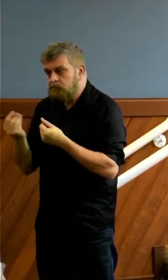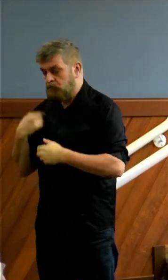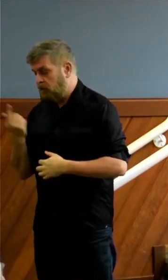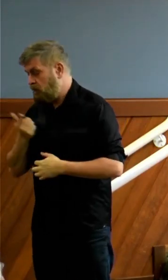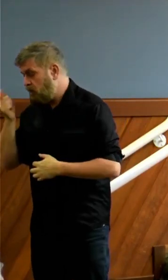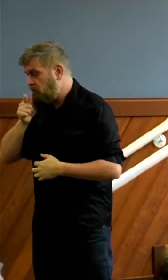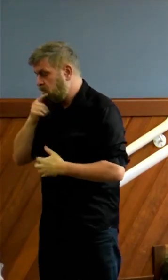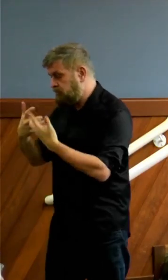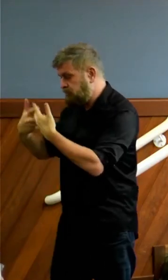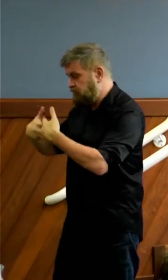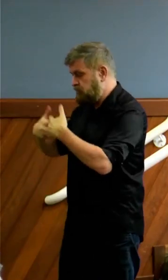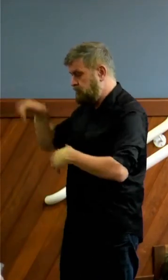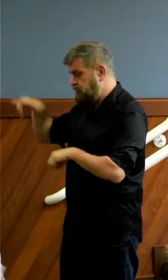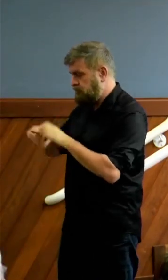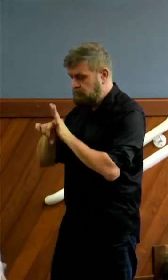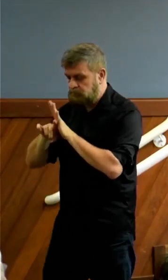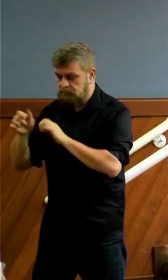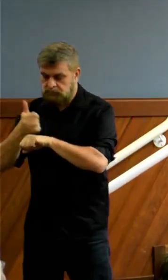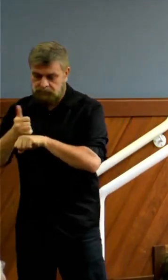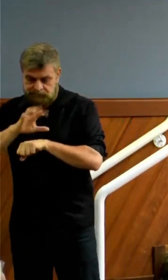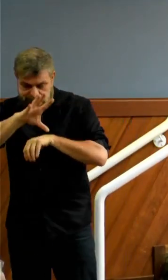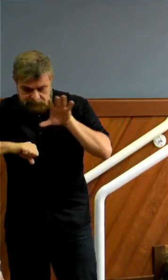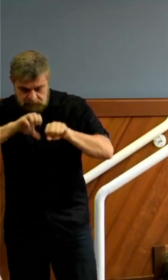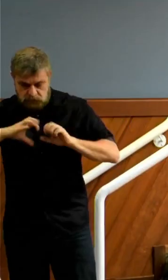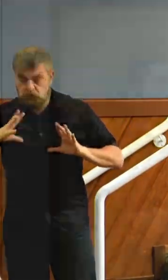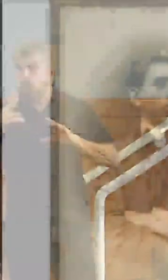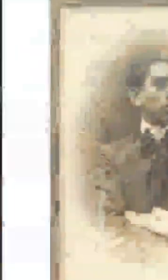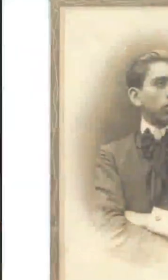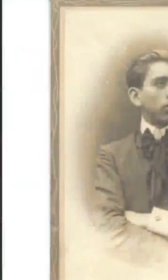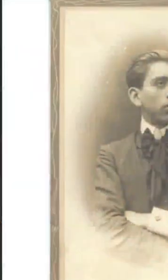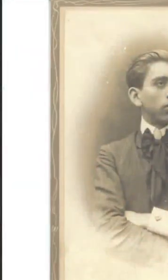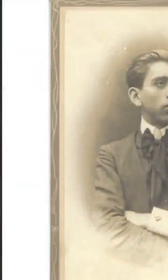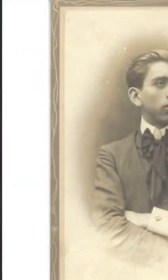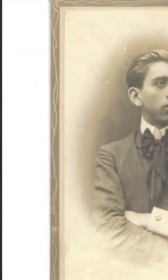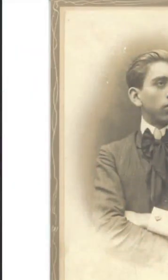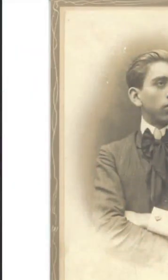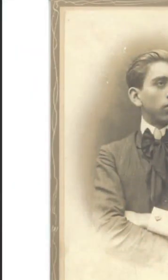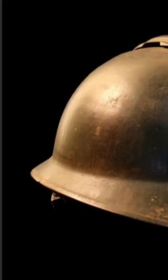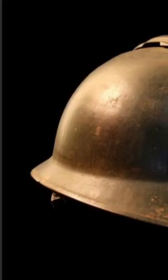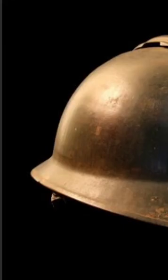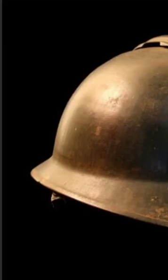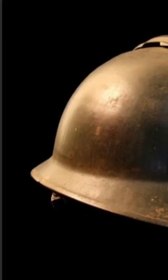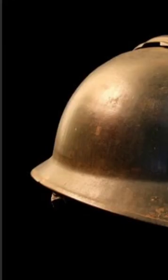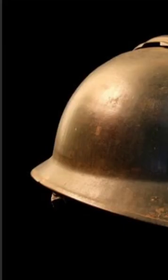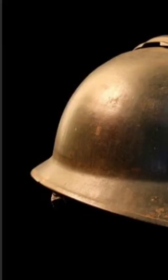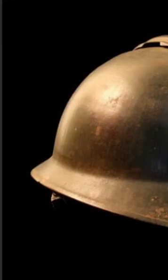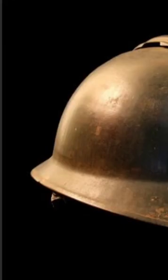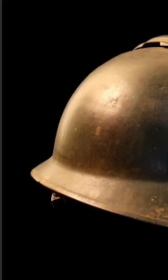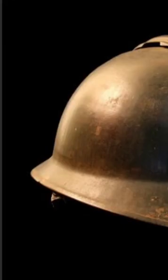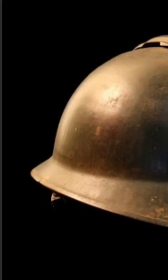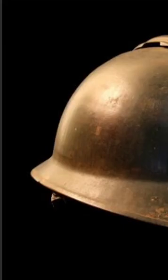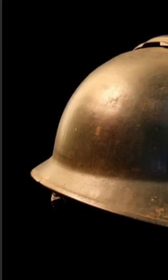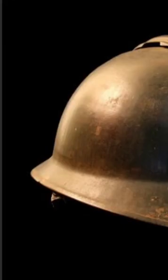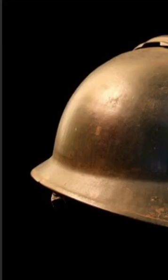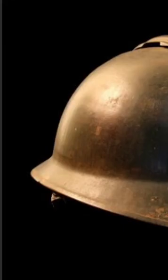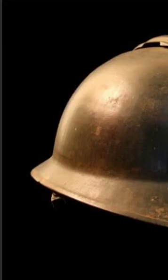que o nosso consulente tenha acesso a tudo, né? E aí, isso é muito interessante. Por exemplo, eu vou tratar um capacete, né? Como que eu faço